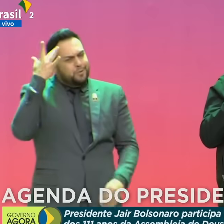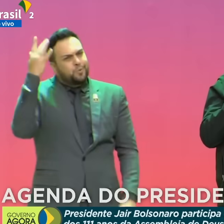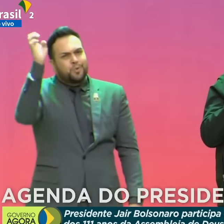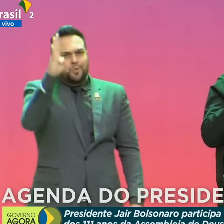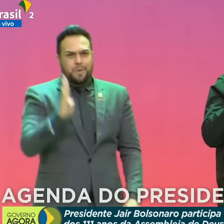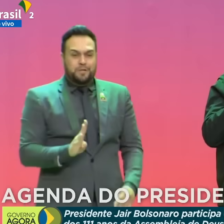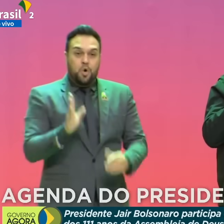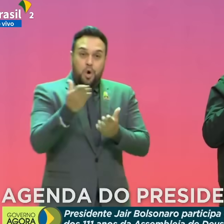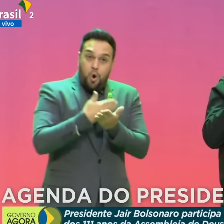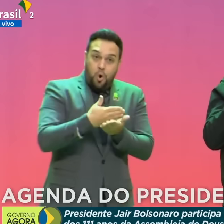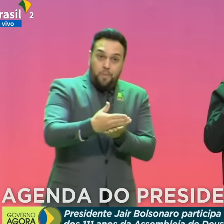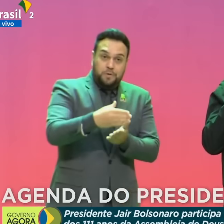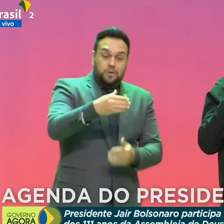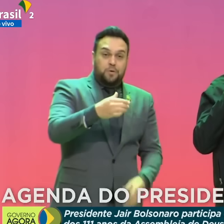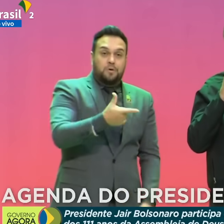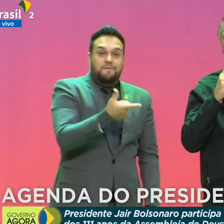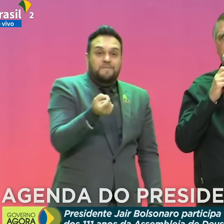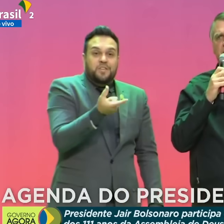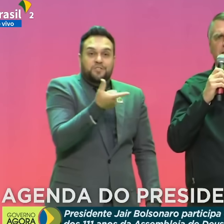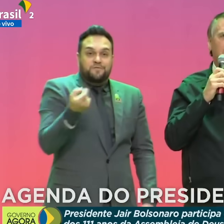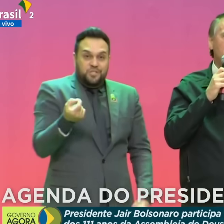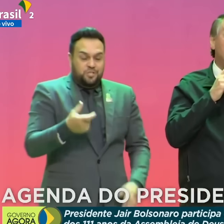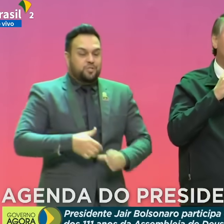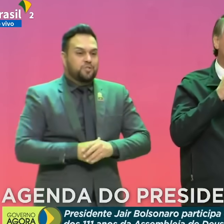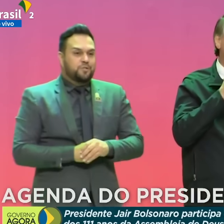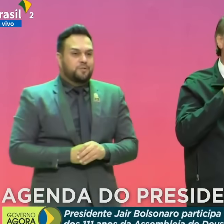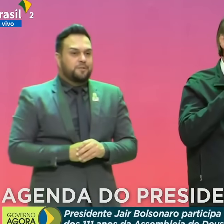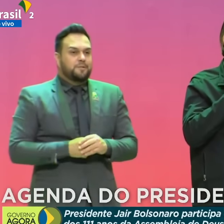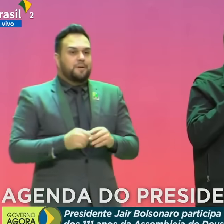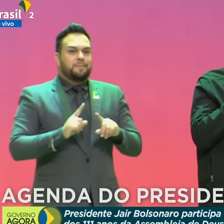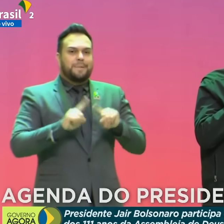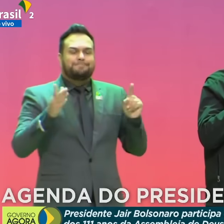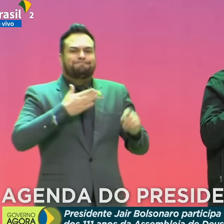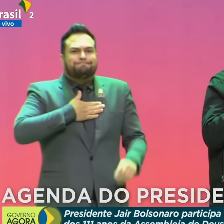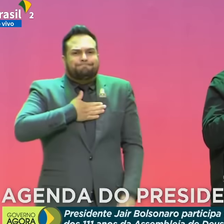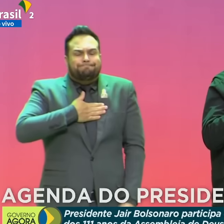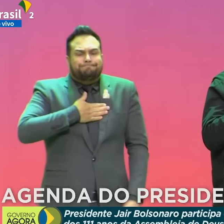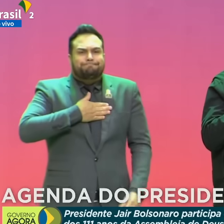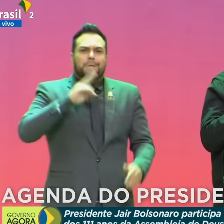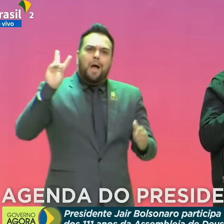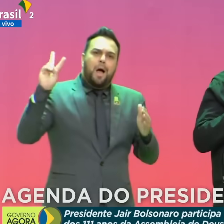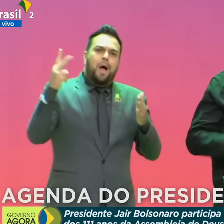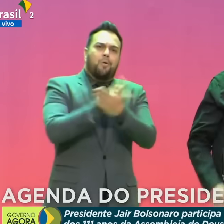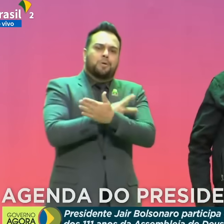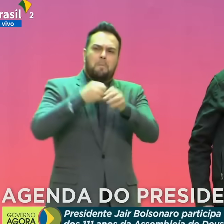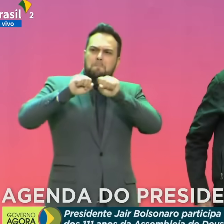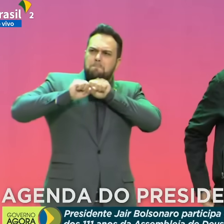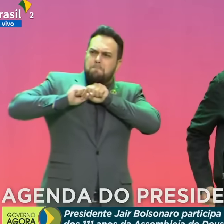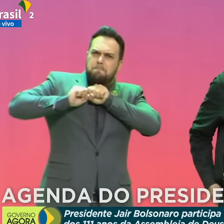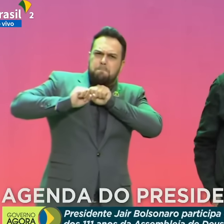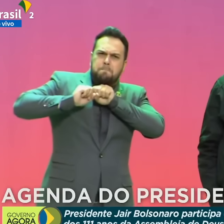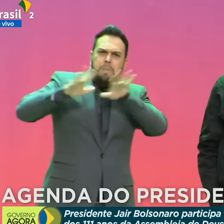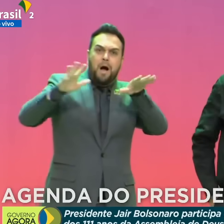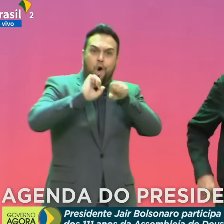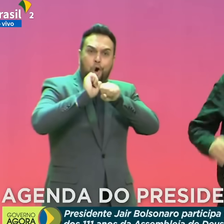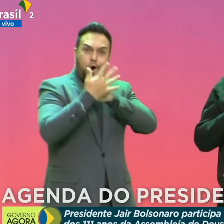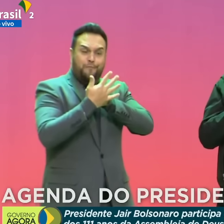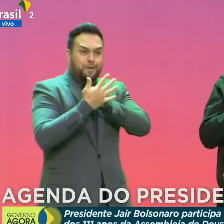Entramos 2020, lamentavelmente uma pandemia se abateu sobre todo o